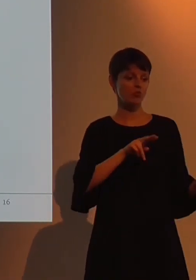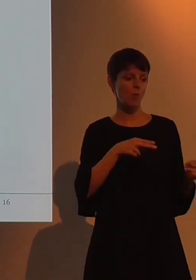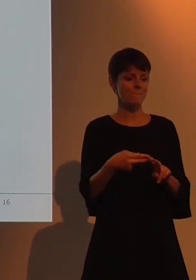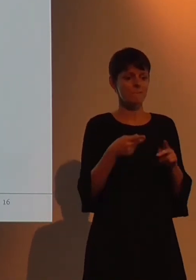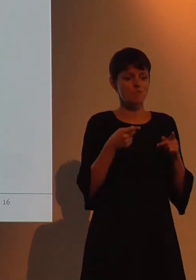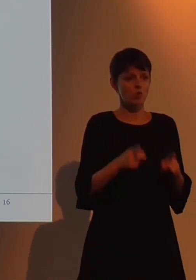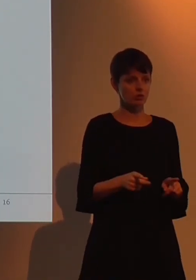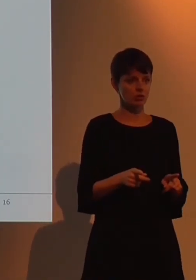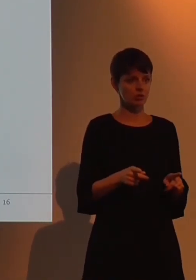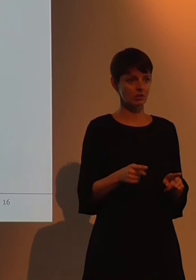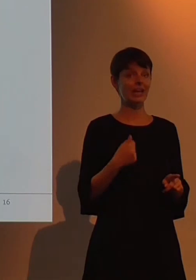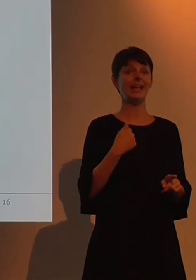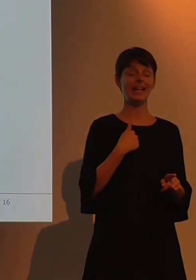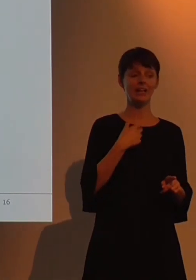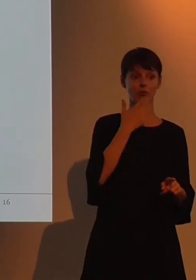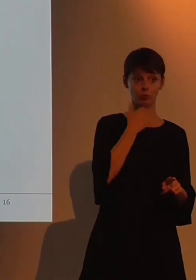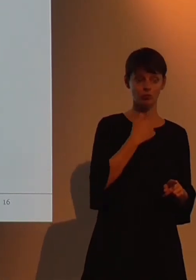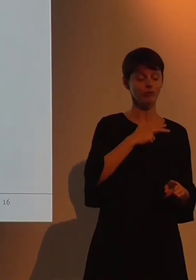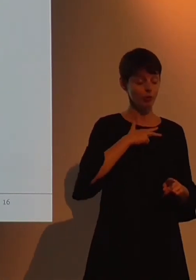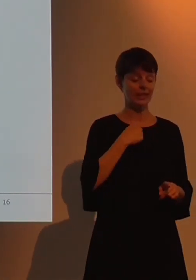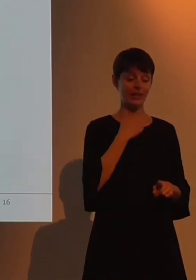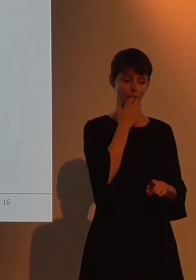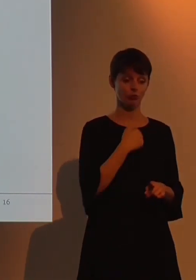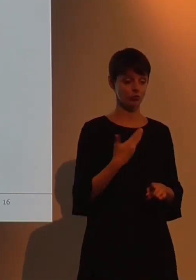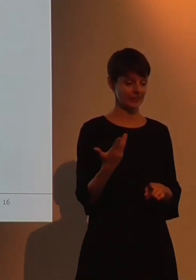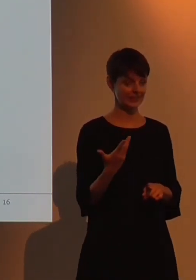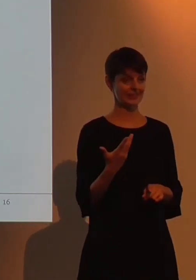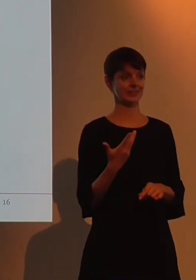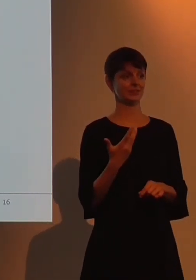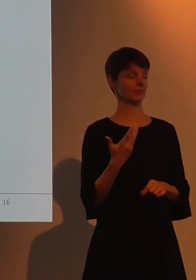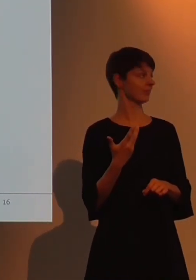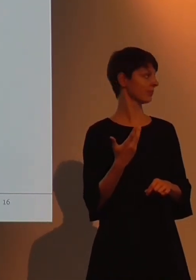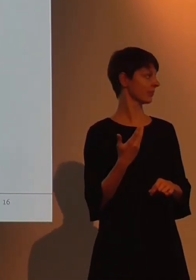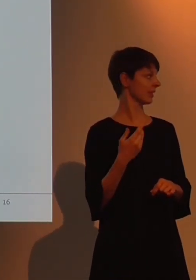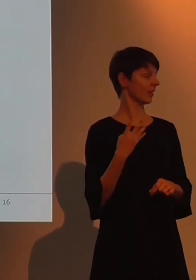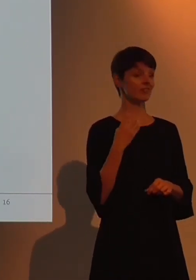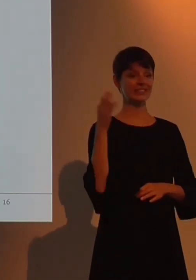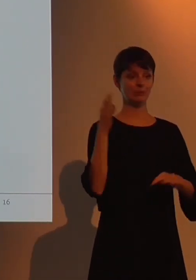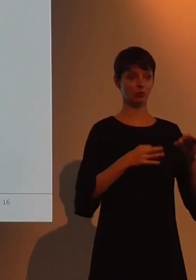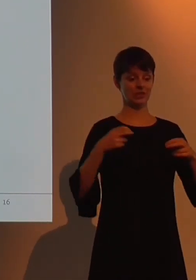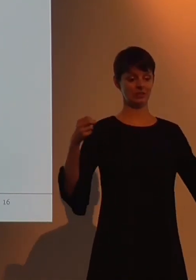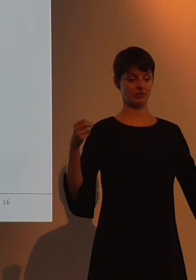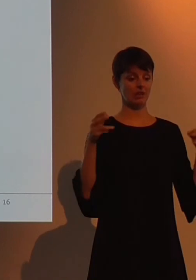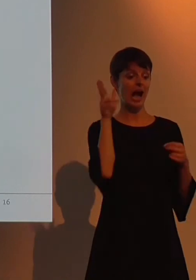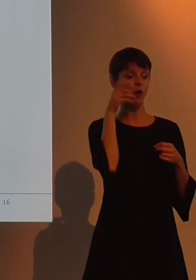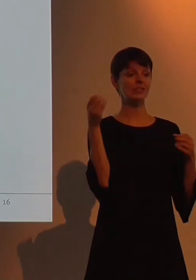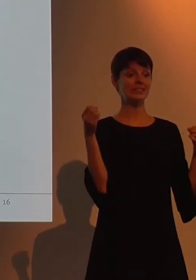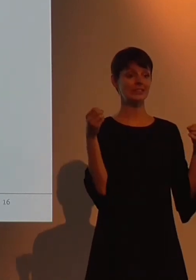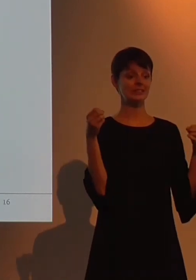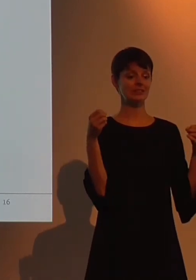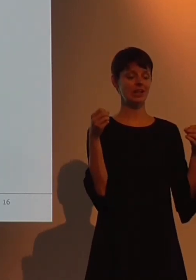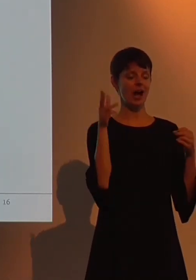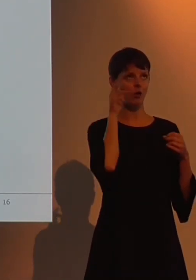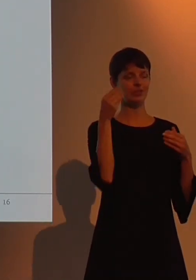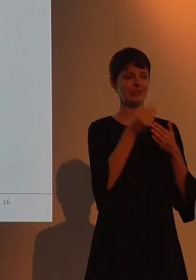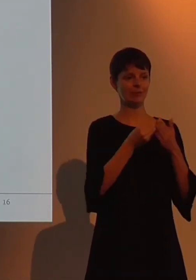den qualitativen oder auch manchmal urheberrechtlichen Standards entsprechen, mit denen wir unser normales